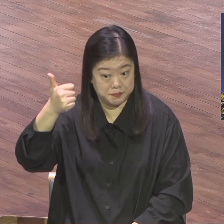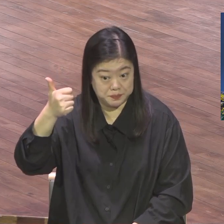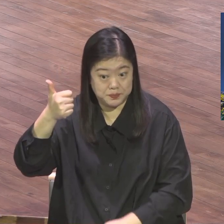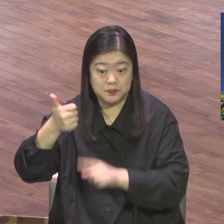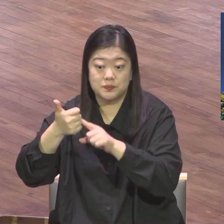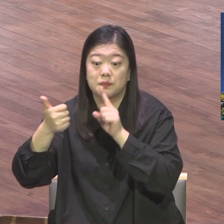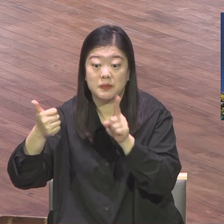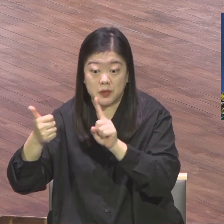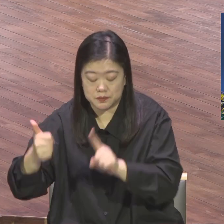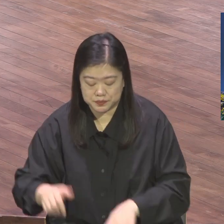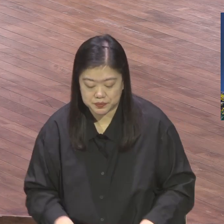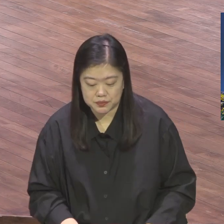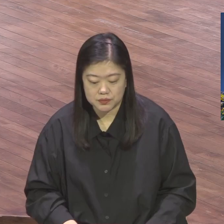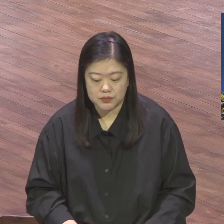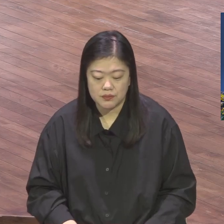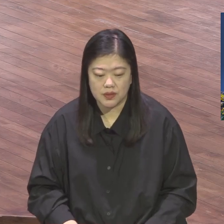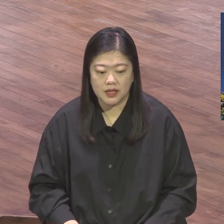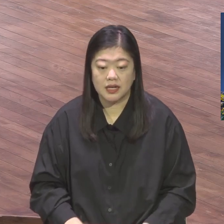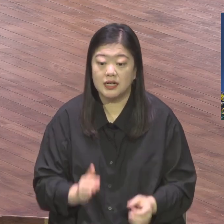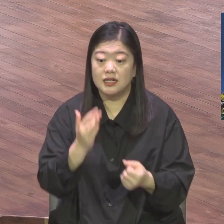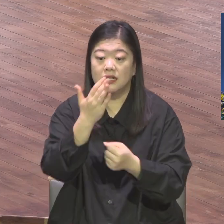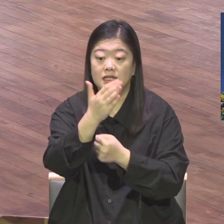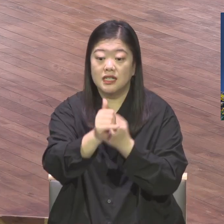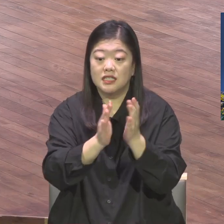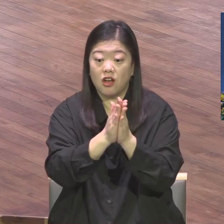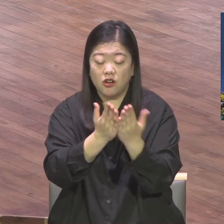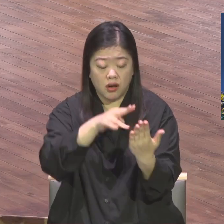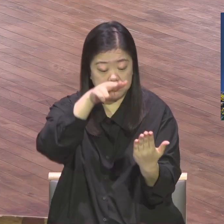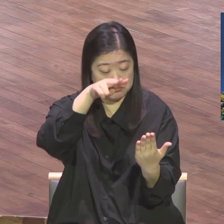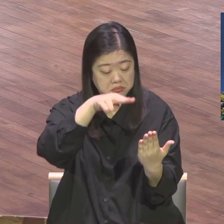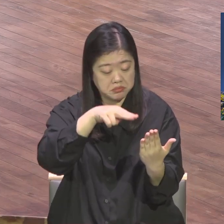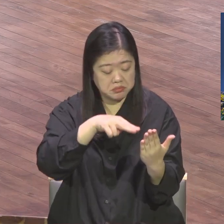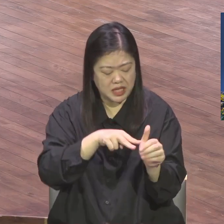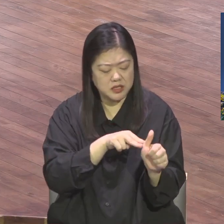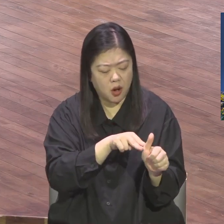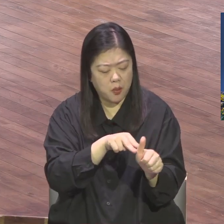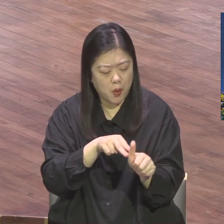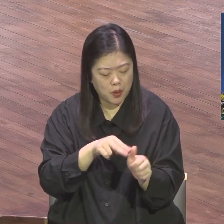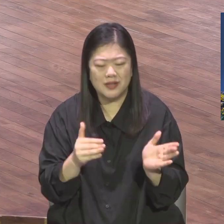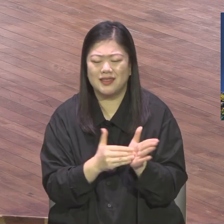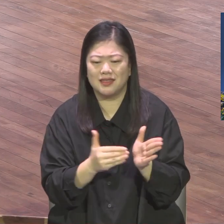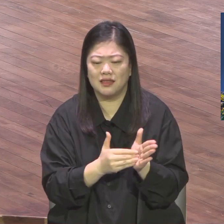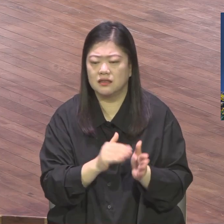성경에서 정보만 제공받으려 하지 말고